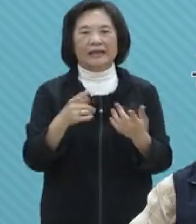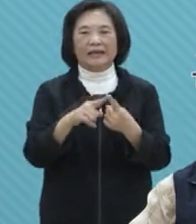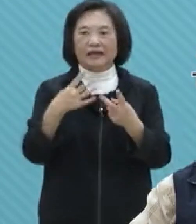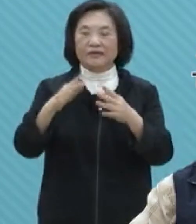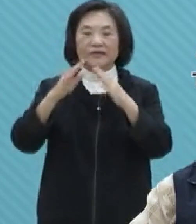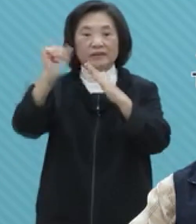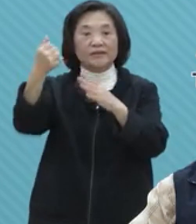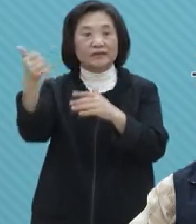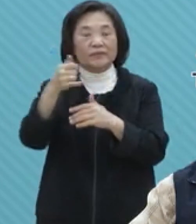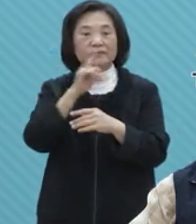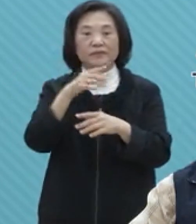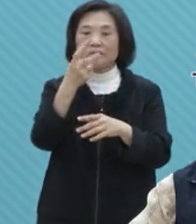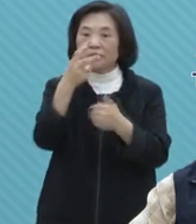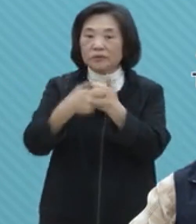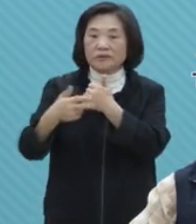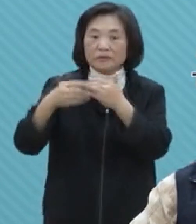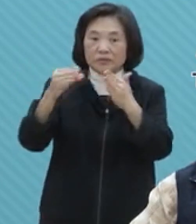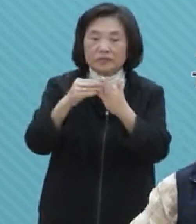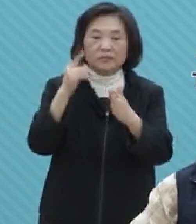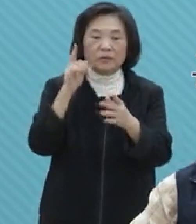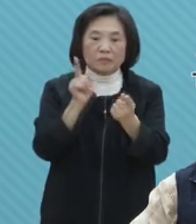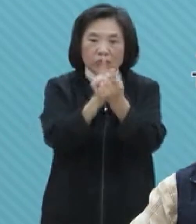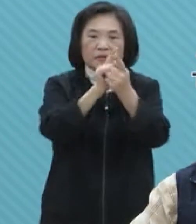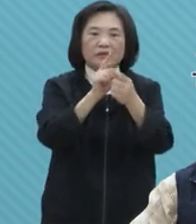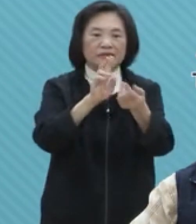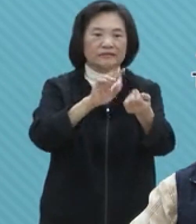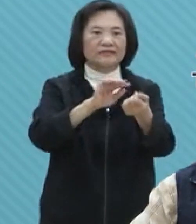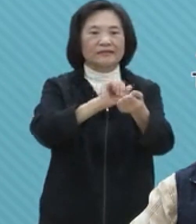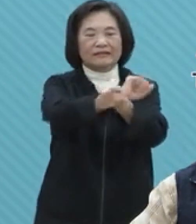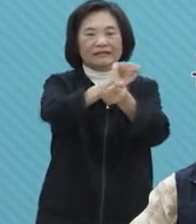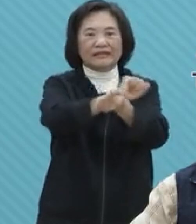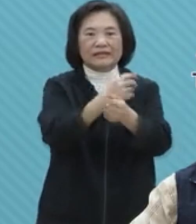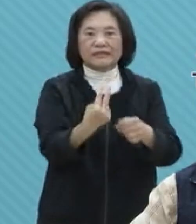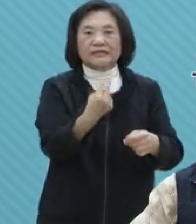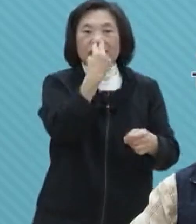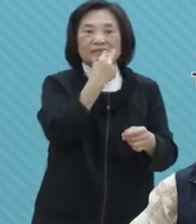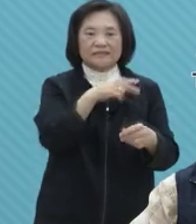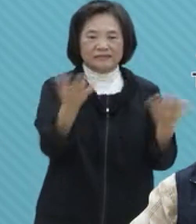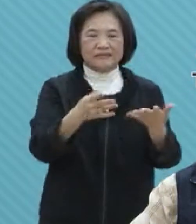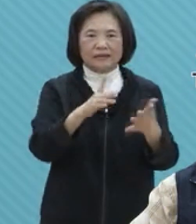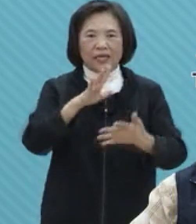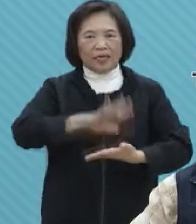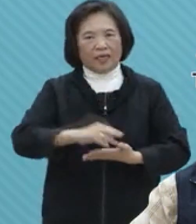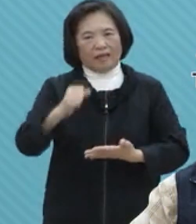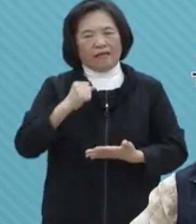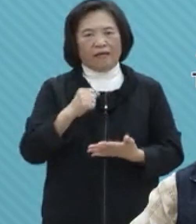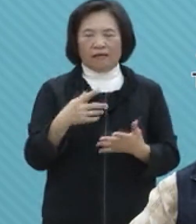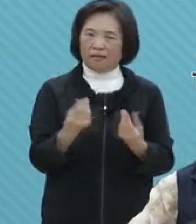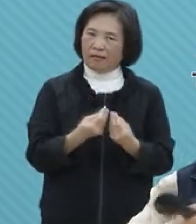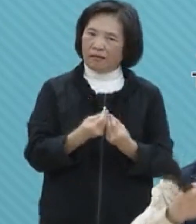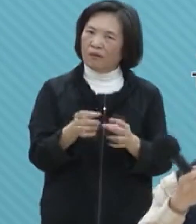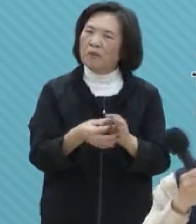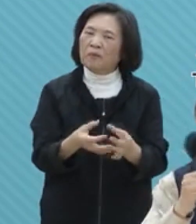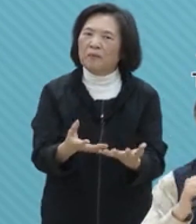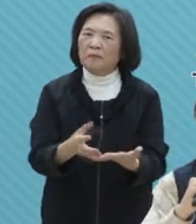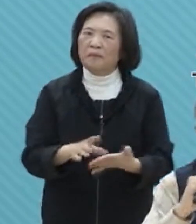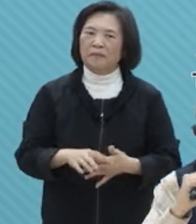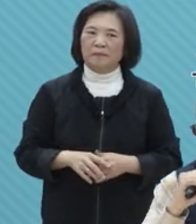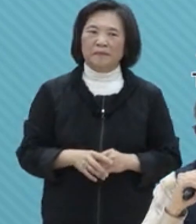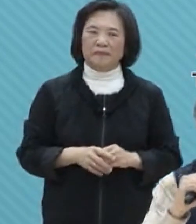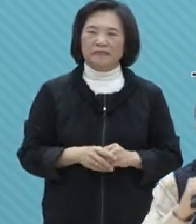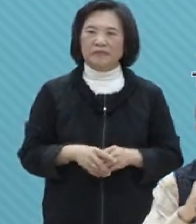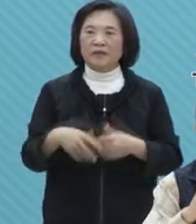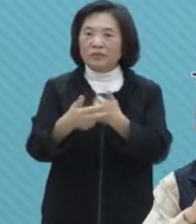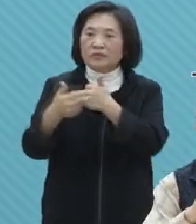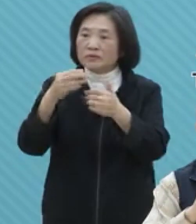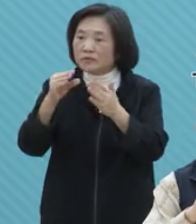提到说，卫生局的人每次在遇到核心的问题的时候，其实压力都很大。那市长是怎么看这样的状况？ 卫生